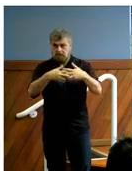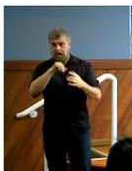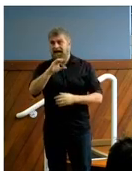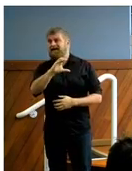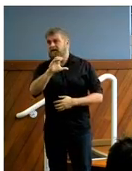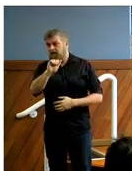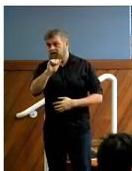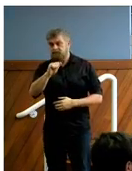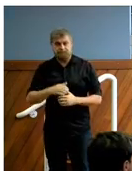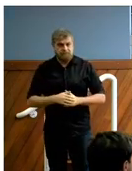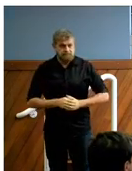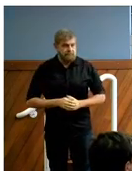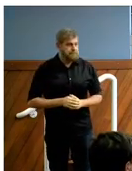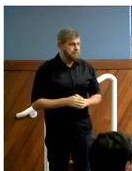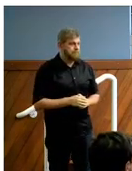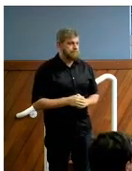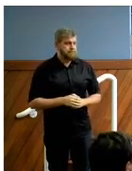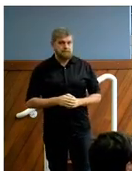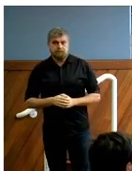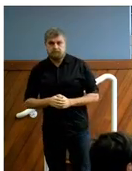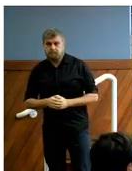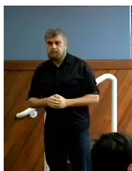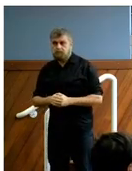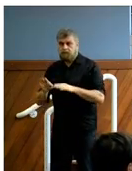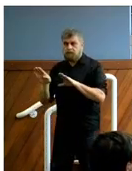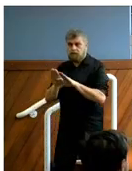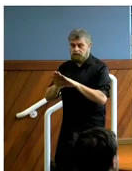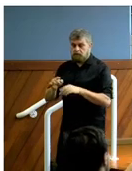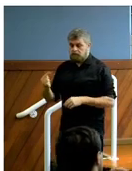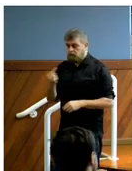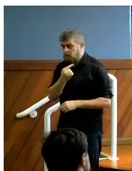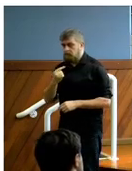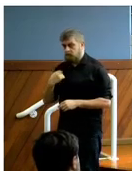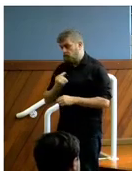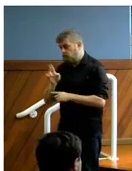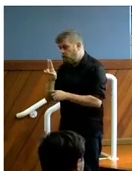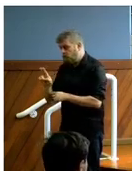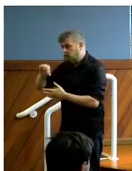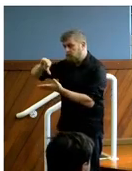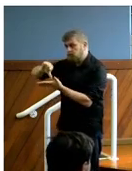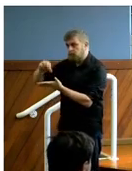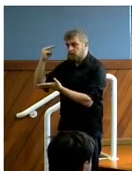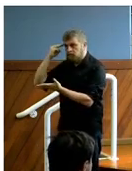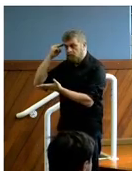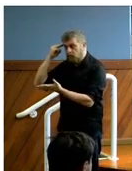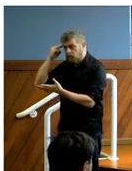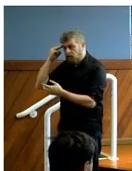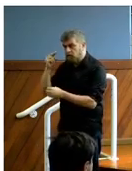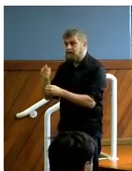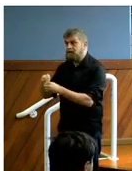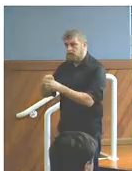desculpa. E aí, então, né, até um pouco na sua dimensão, o que nós usamos no CMU? Nós usamos